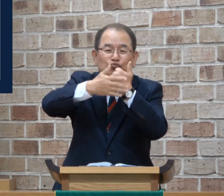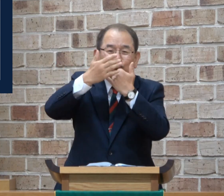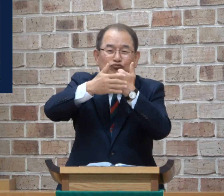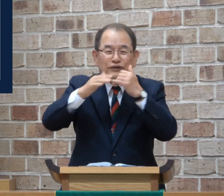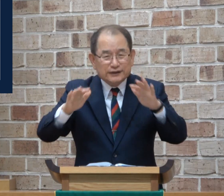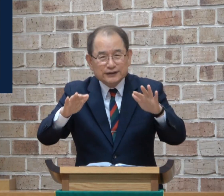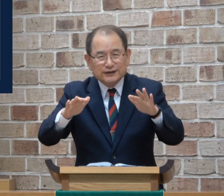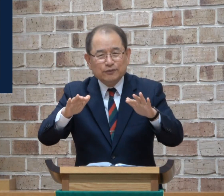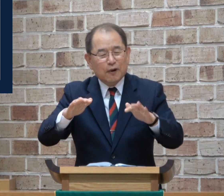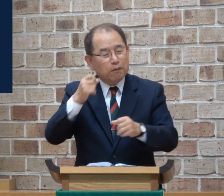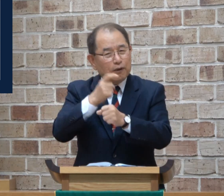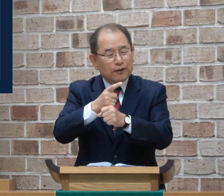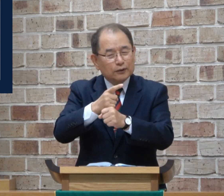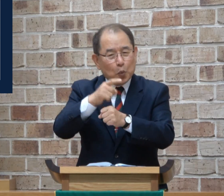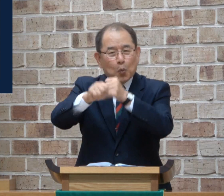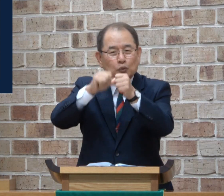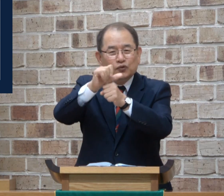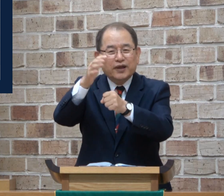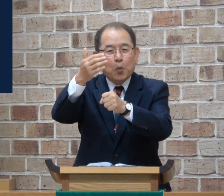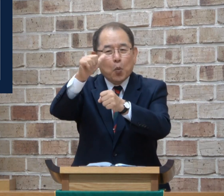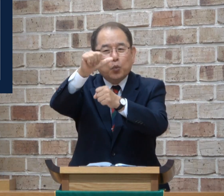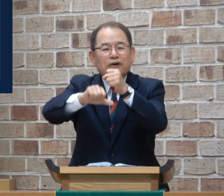5년 정도 되었는데 계속해서